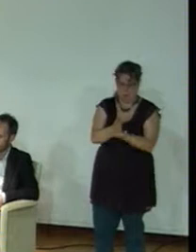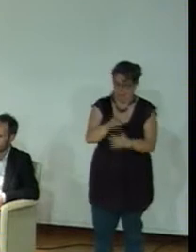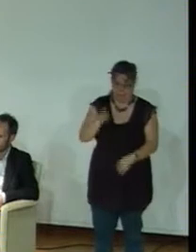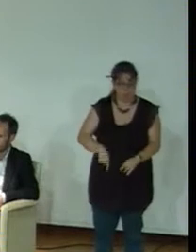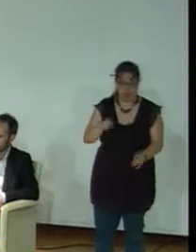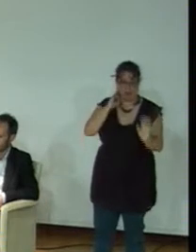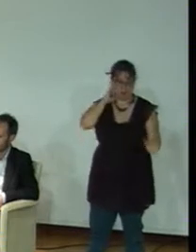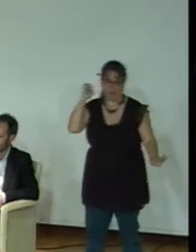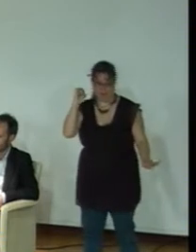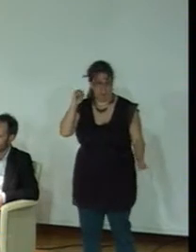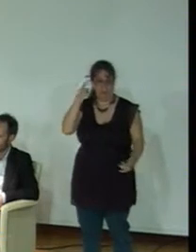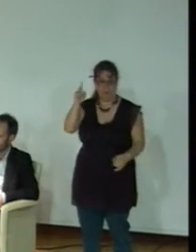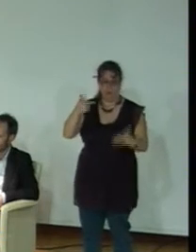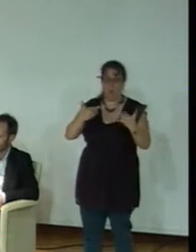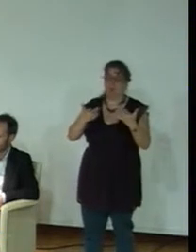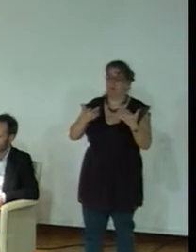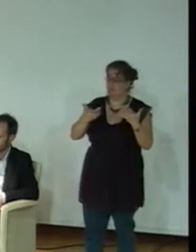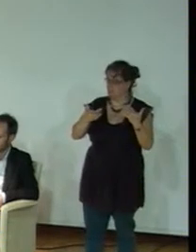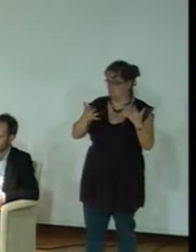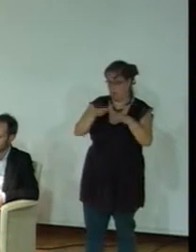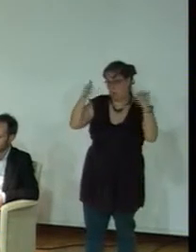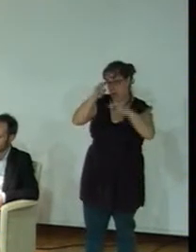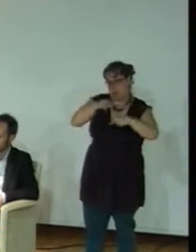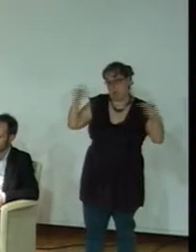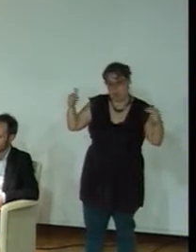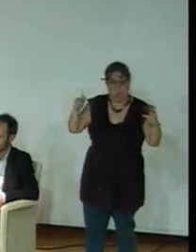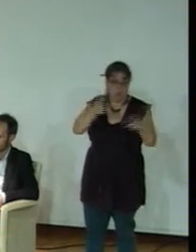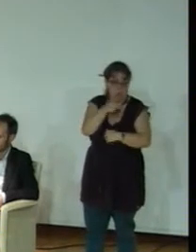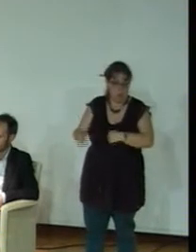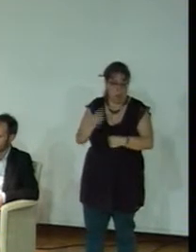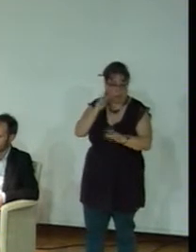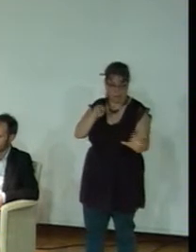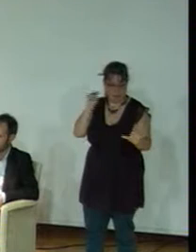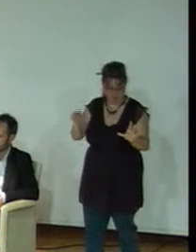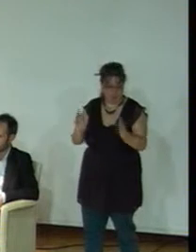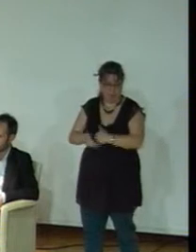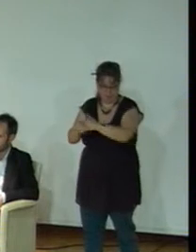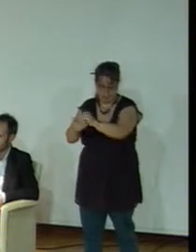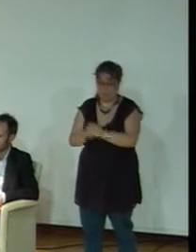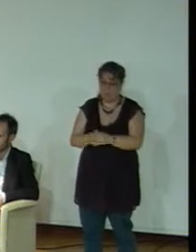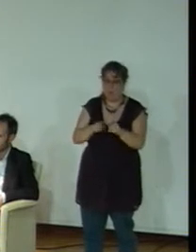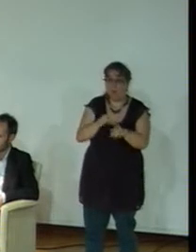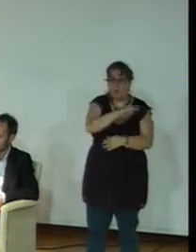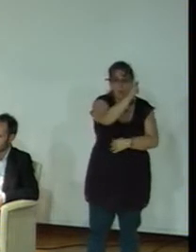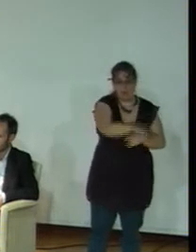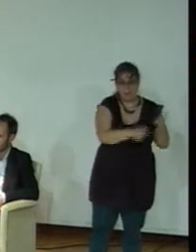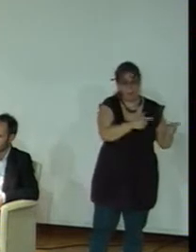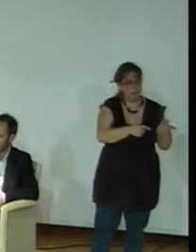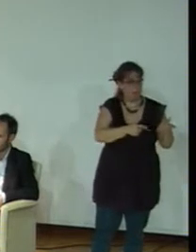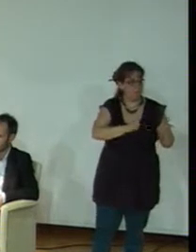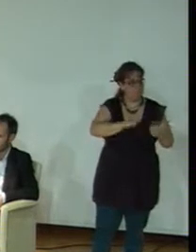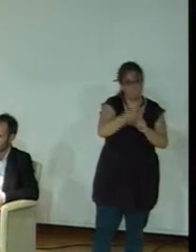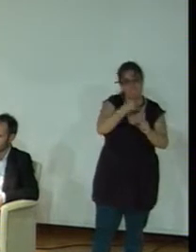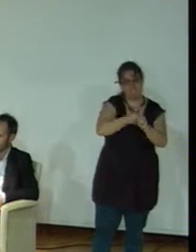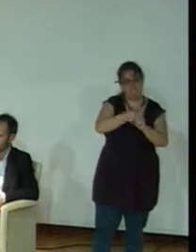Tristan Nitto, en tant que membre du Conseil national du numérique et activiste sur les libertés numériques, essaie lui aussi